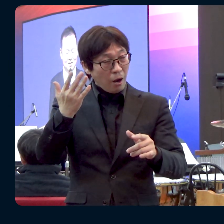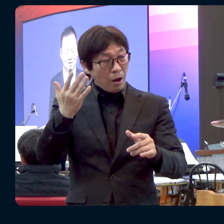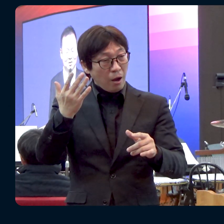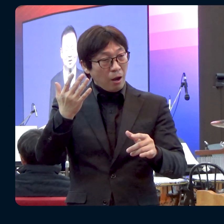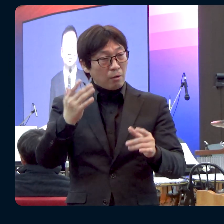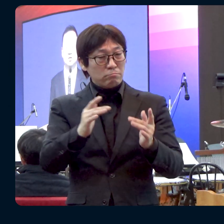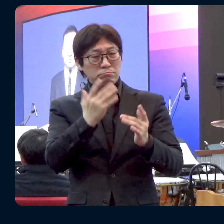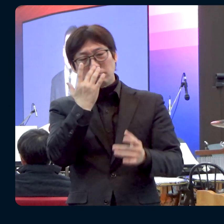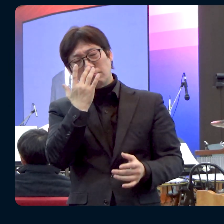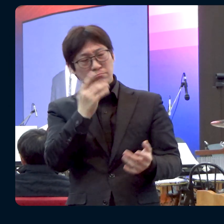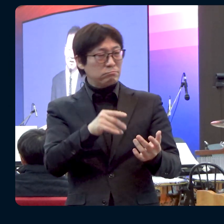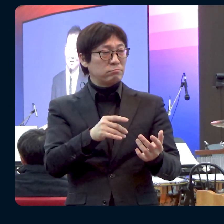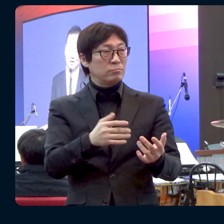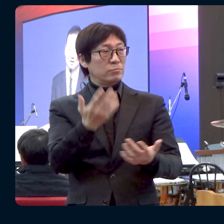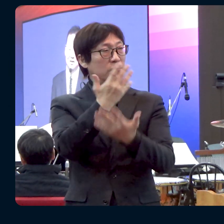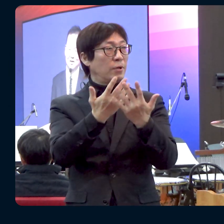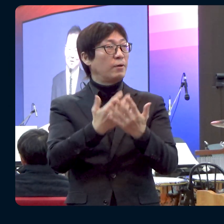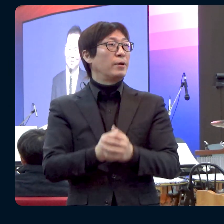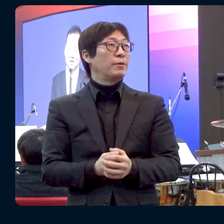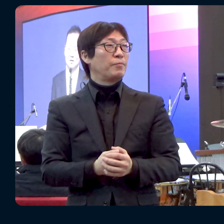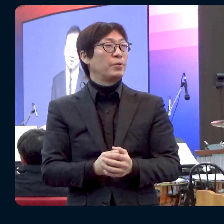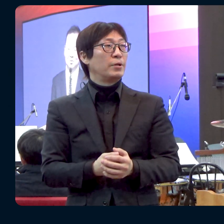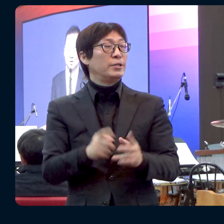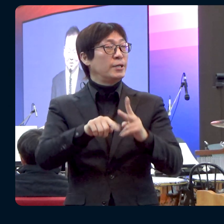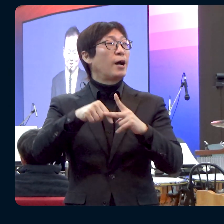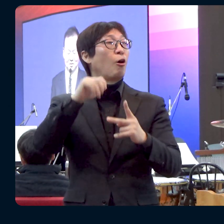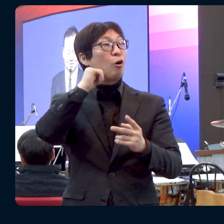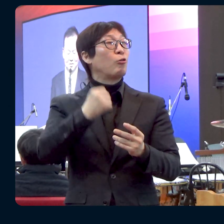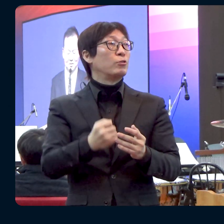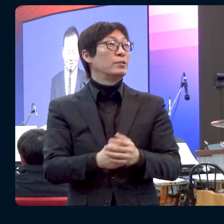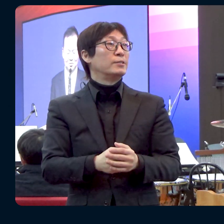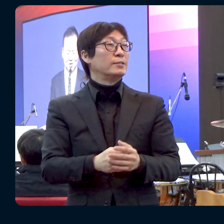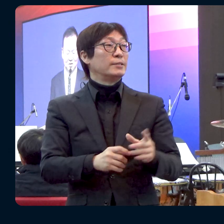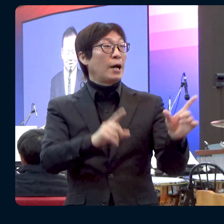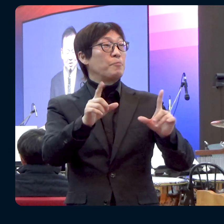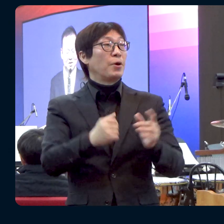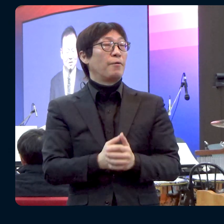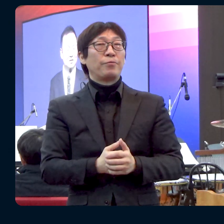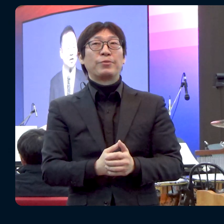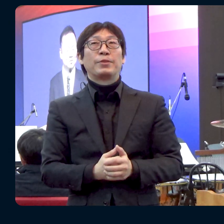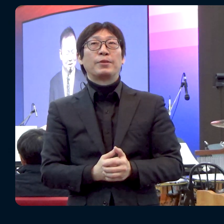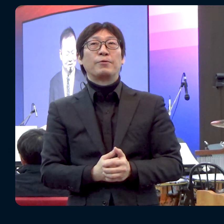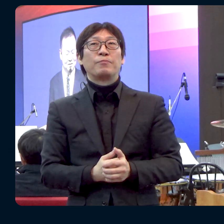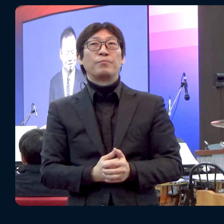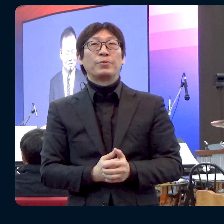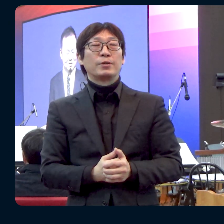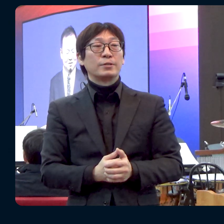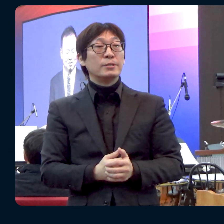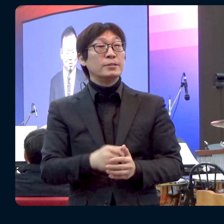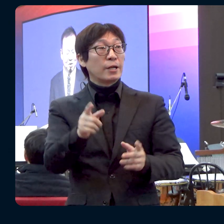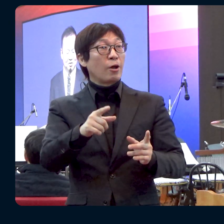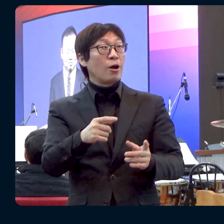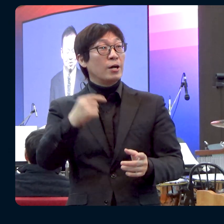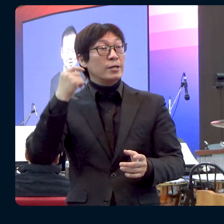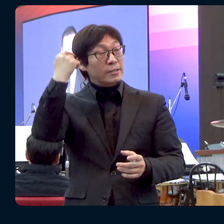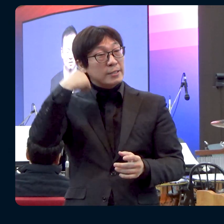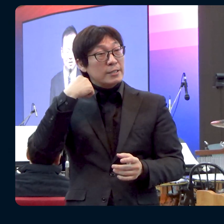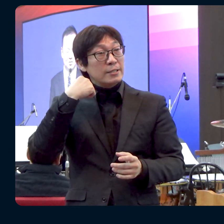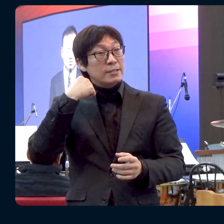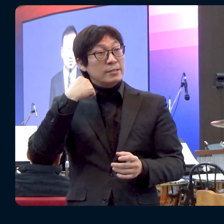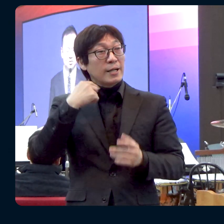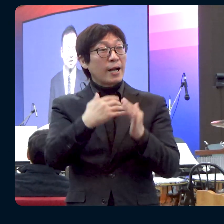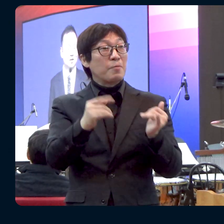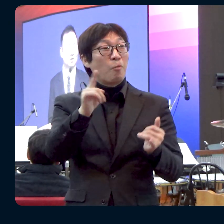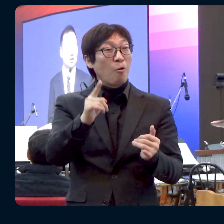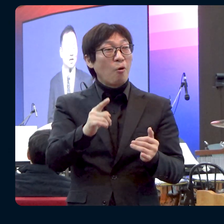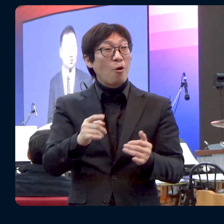수도 있겠구나. 이렇게 보이십니까? 만약 그렇게 보인다면 우리는 여전히 그 사업가들,